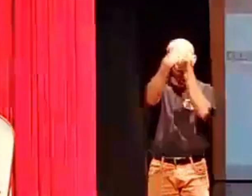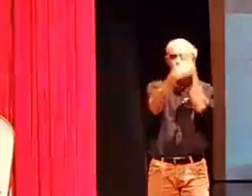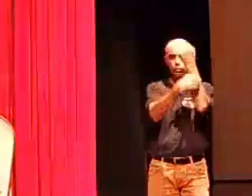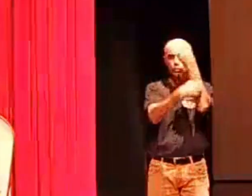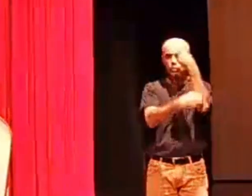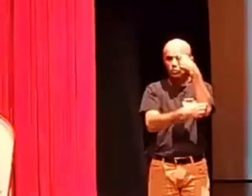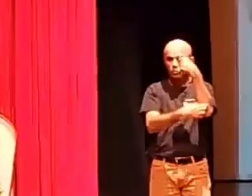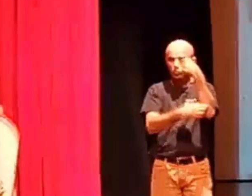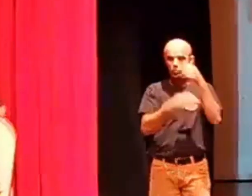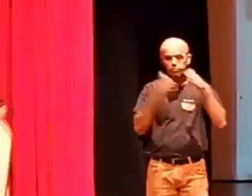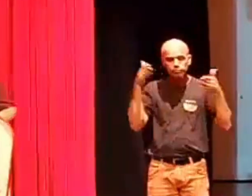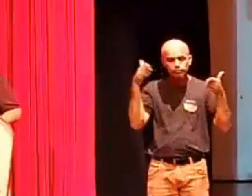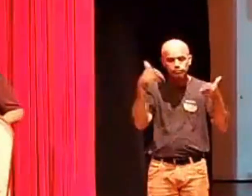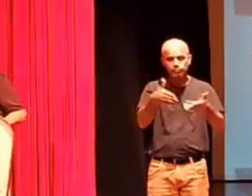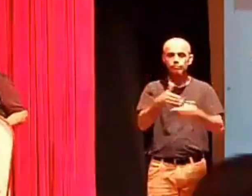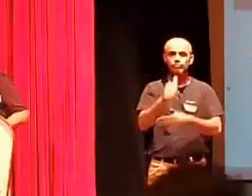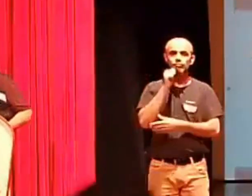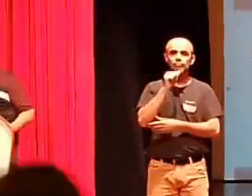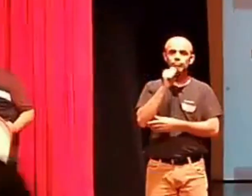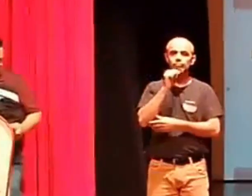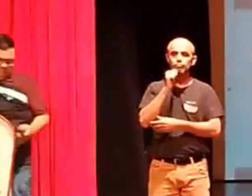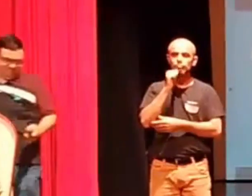no sexo feminino.